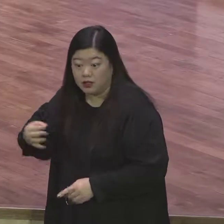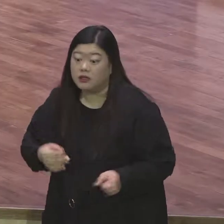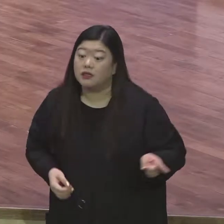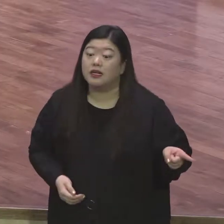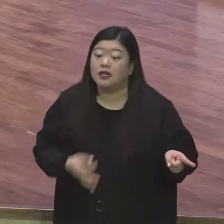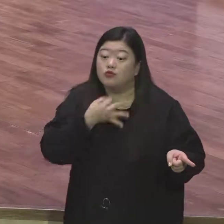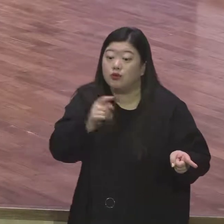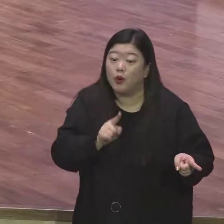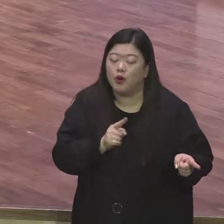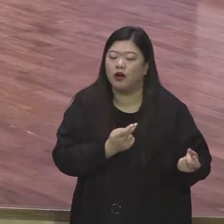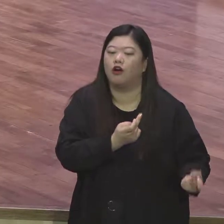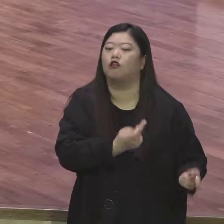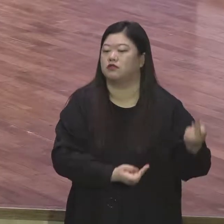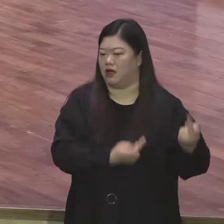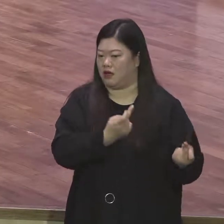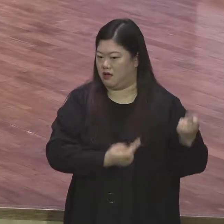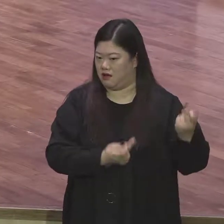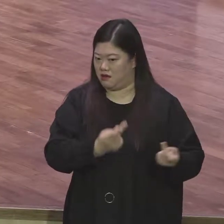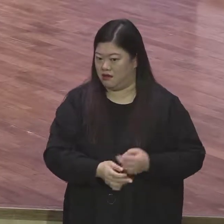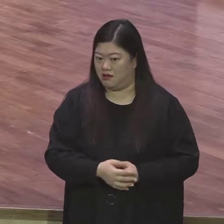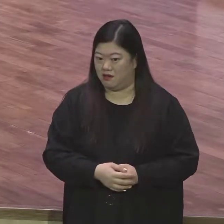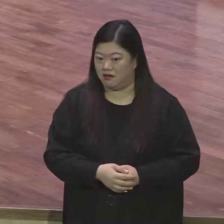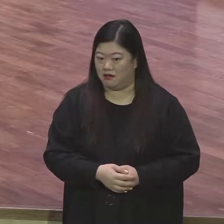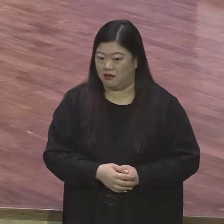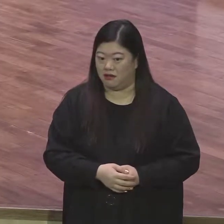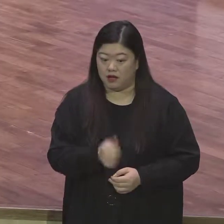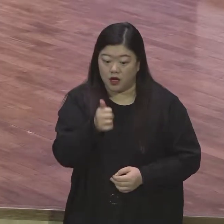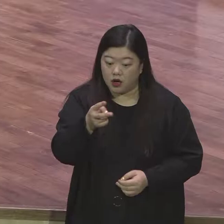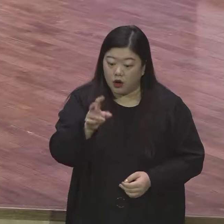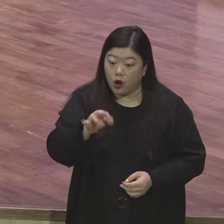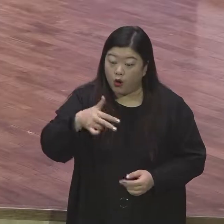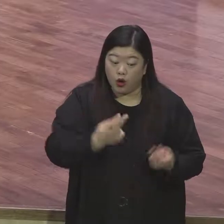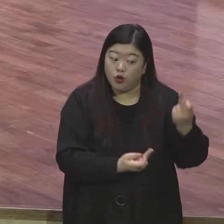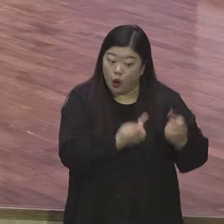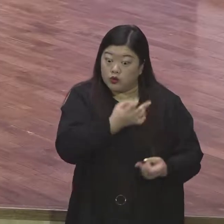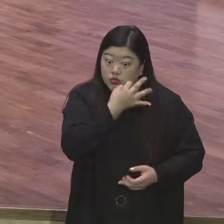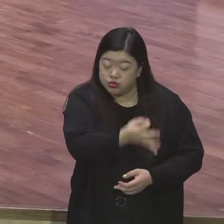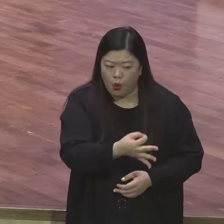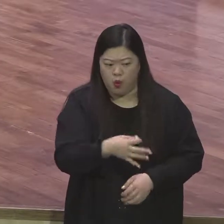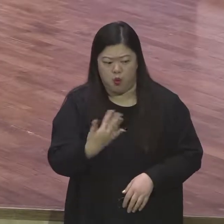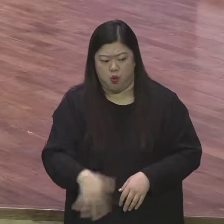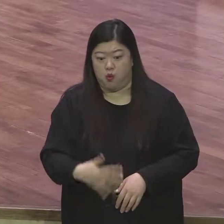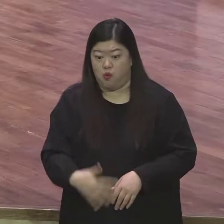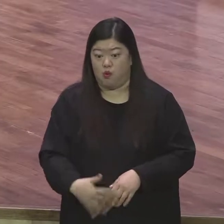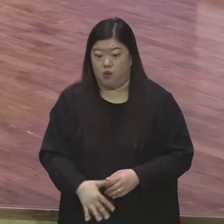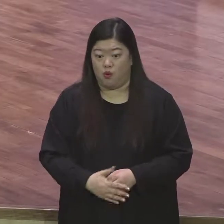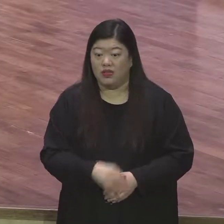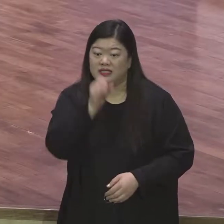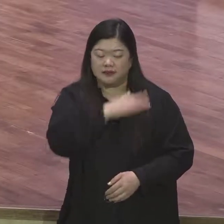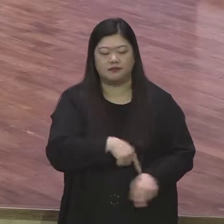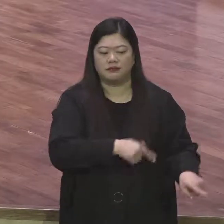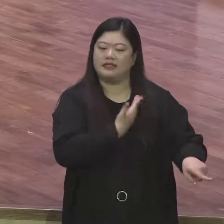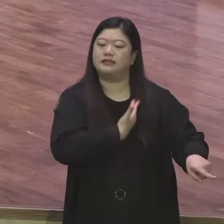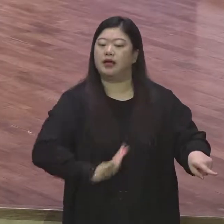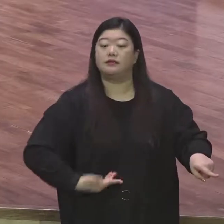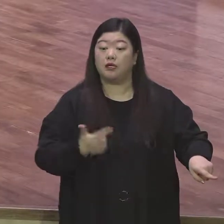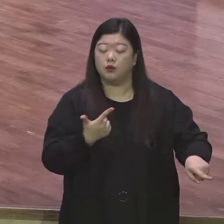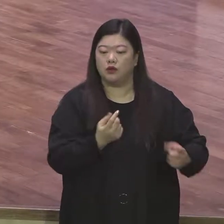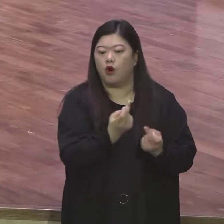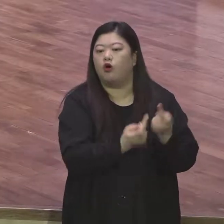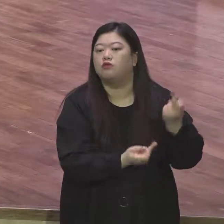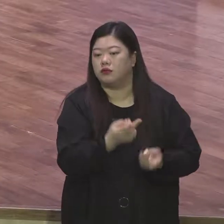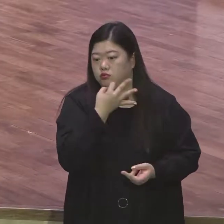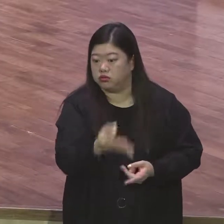아니죠. 천하의 전도자 바울이 형제요. 함께 수고하고 함께 군사된 자요.